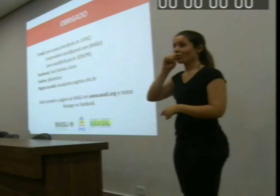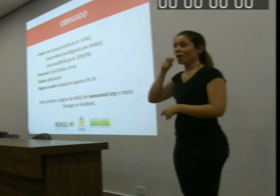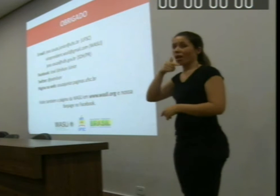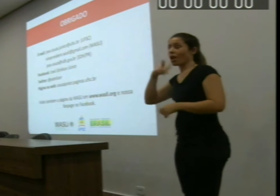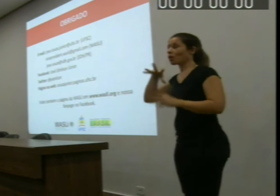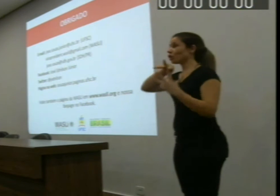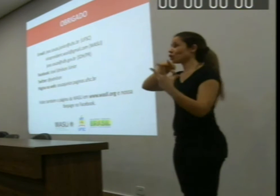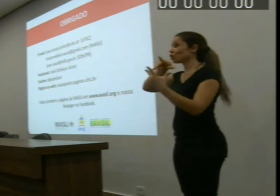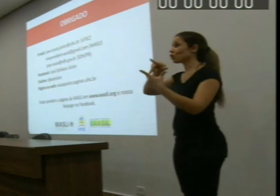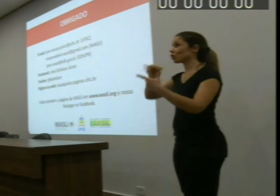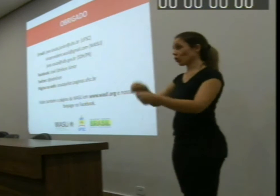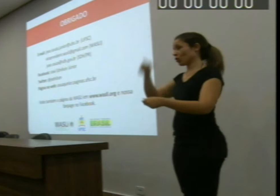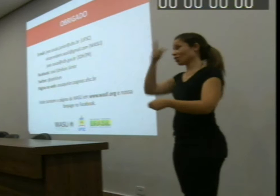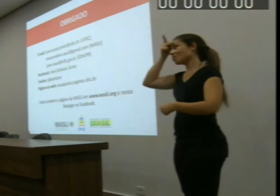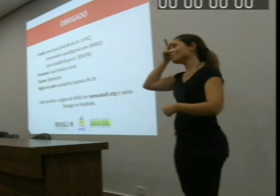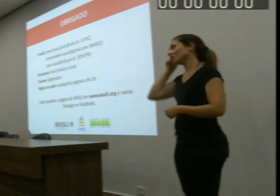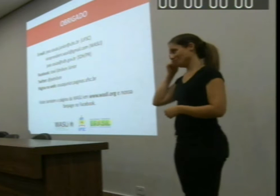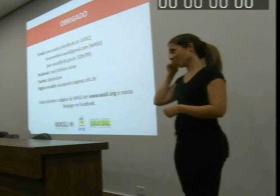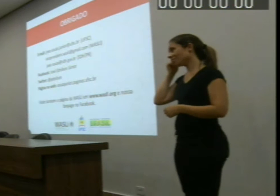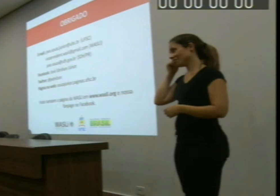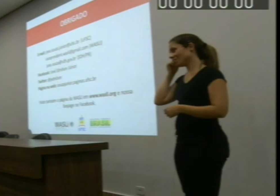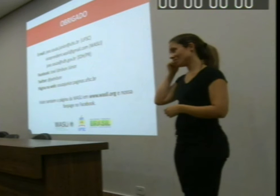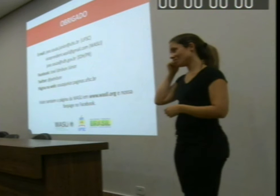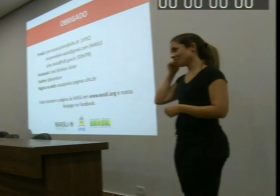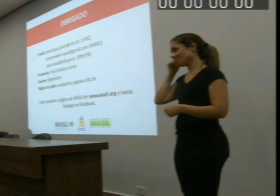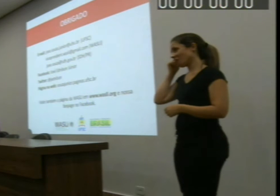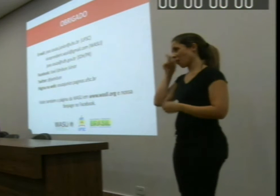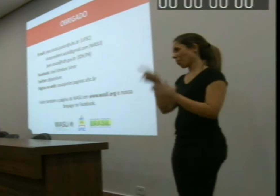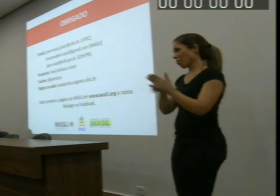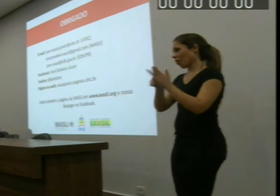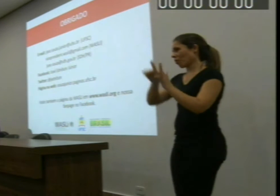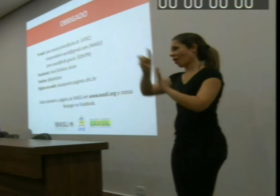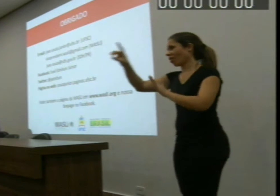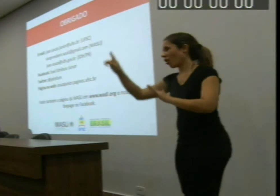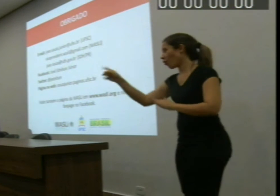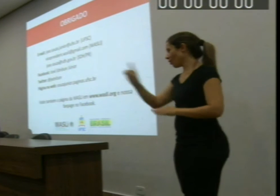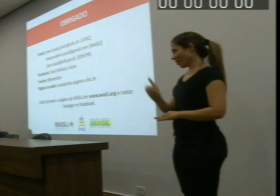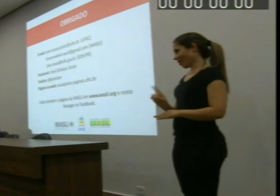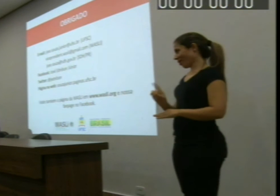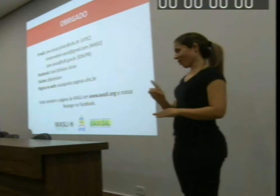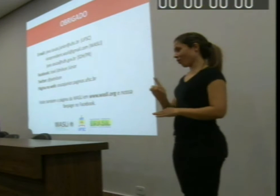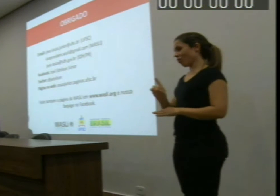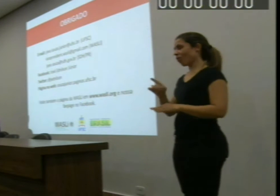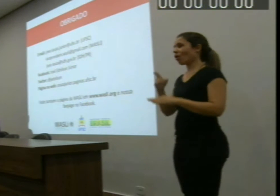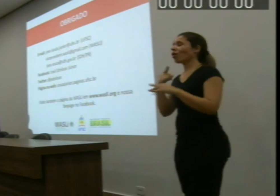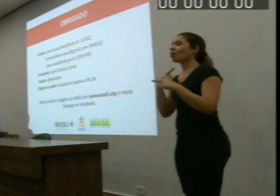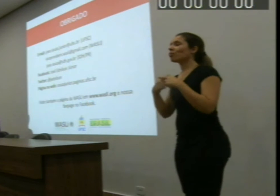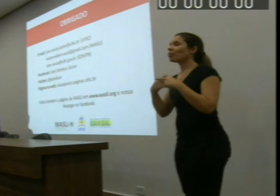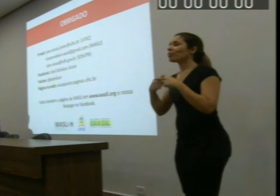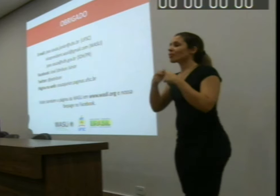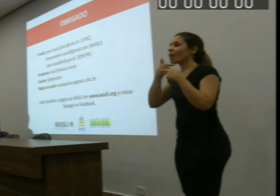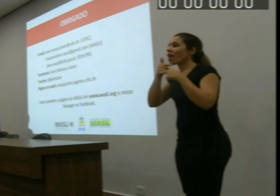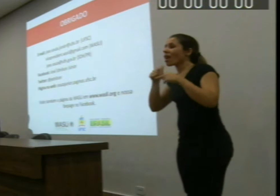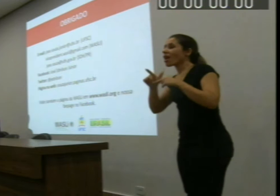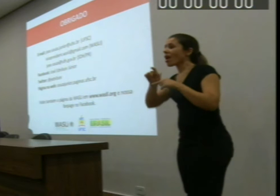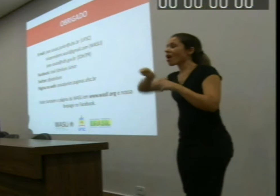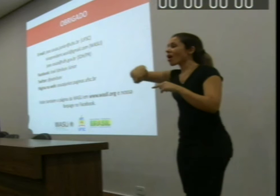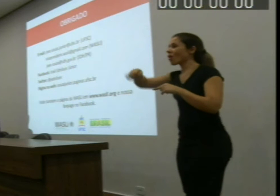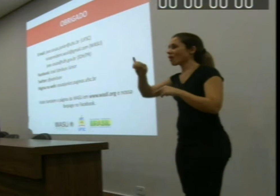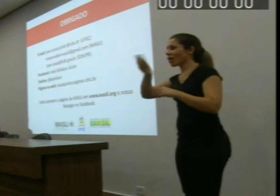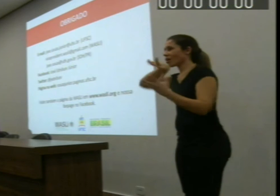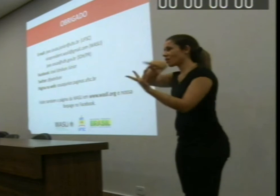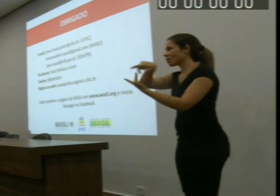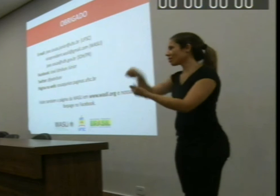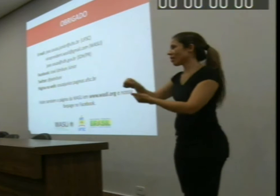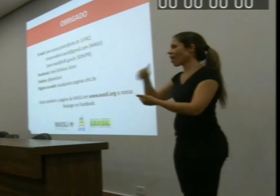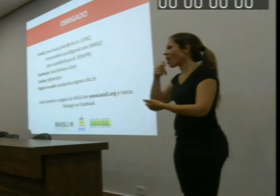ninguém ao mesmo tempo né E por que que os sinais internacionais exatamente não é língua porque crianças não aprendem sinais internacionais ela não